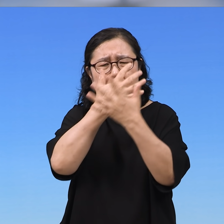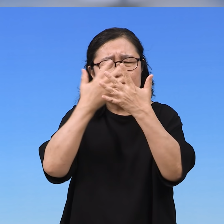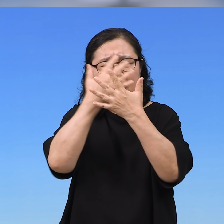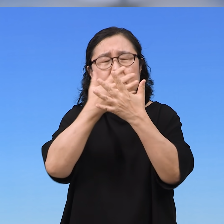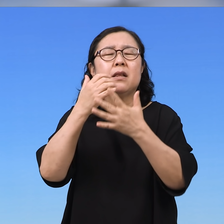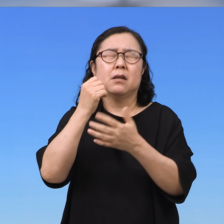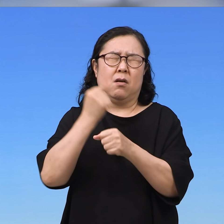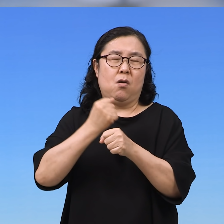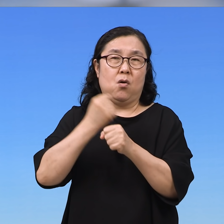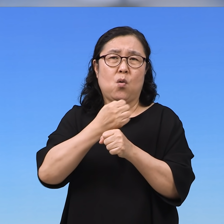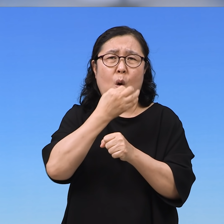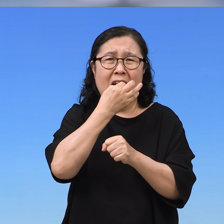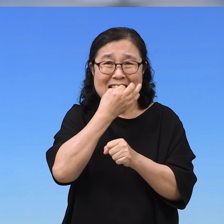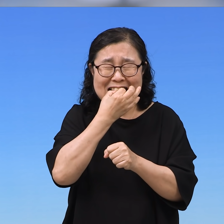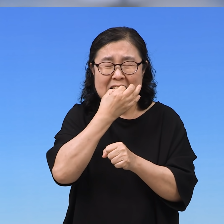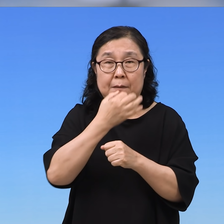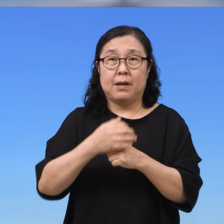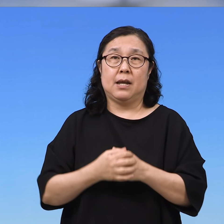때문이에요.